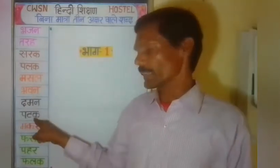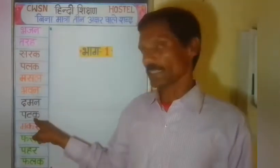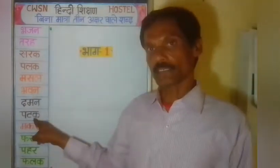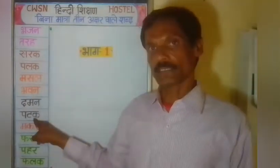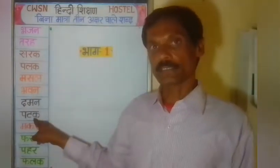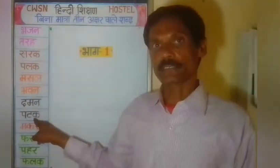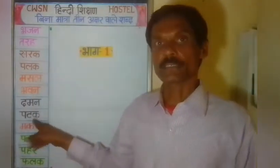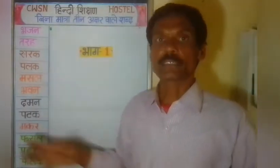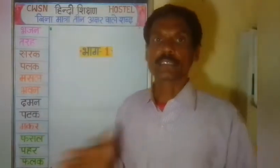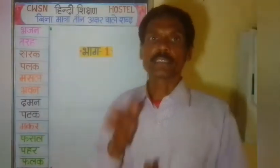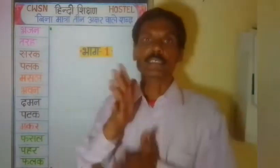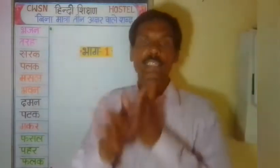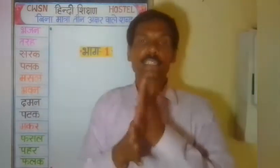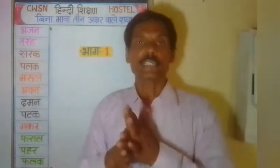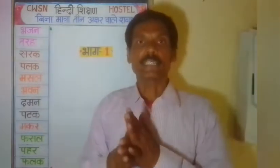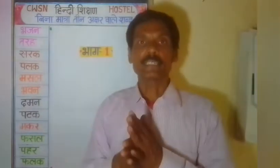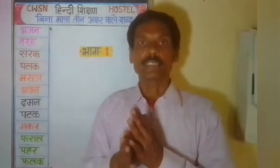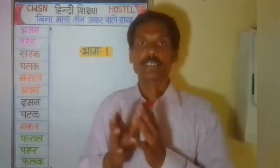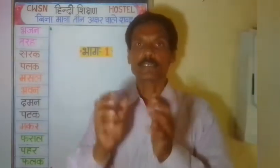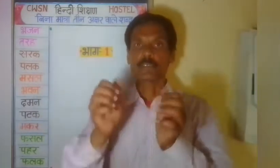पटक। संकेत